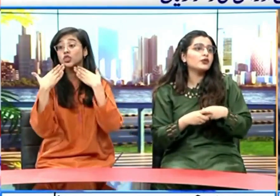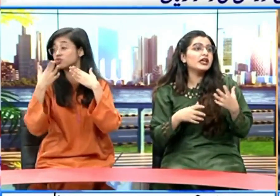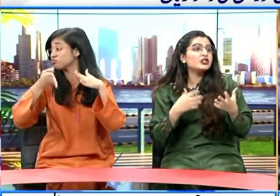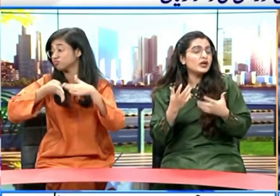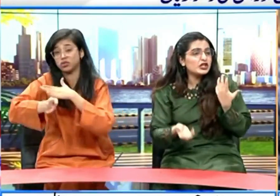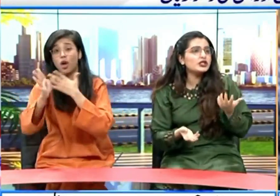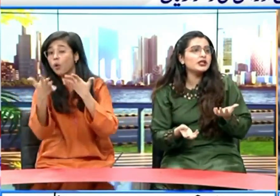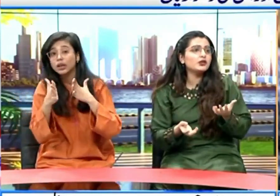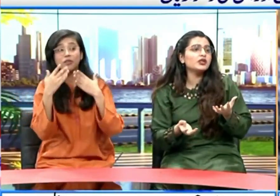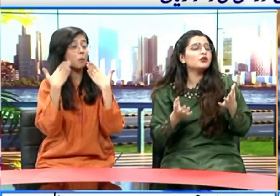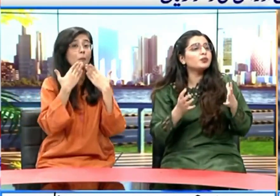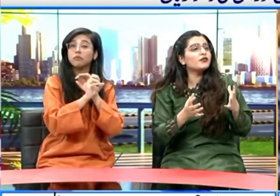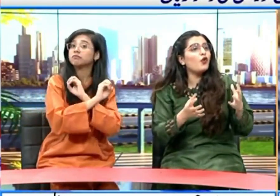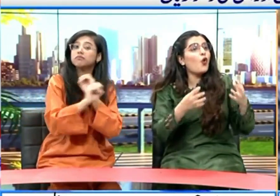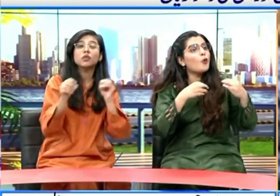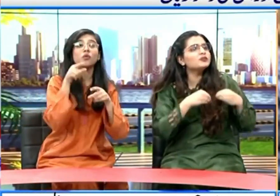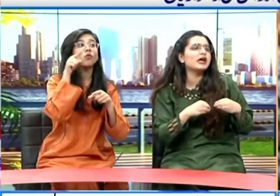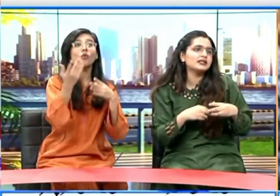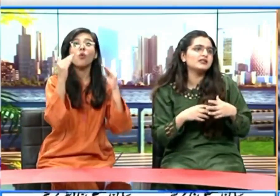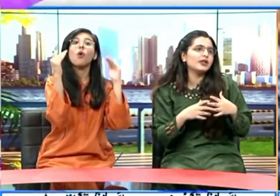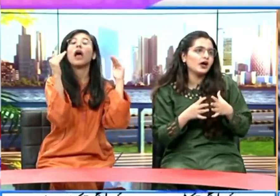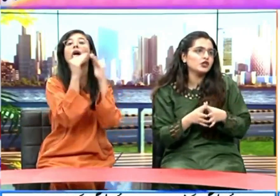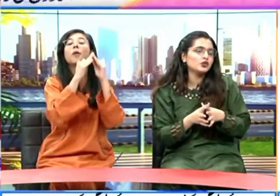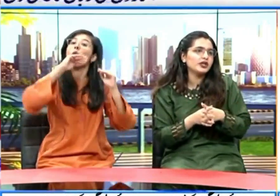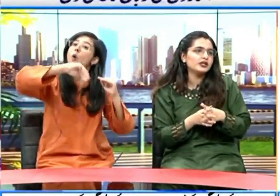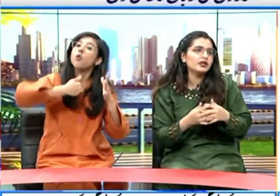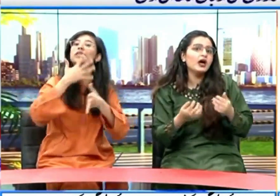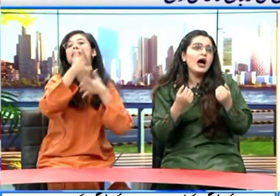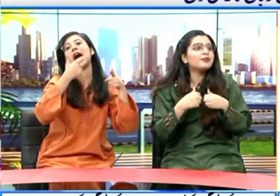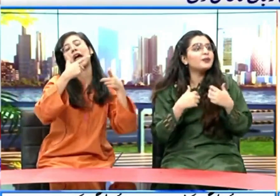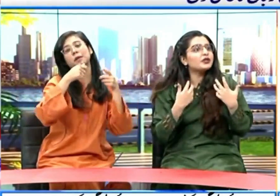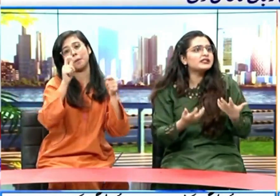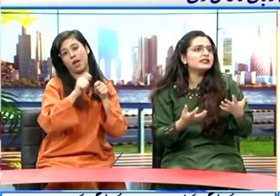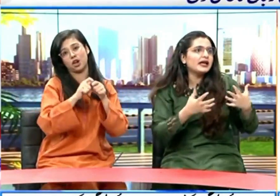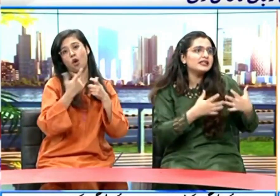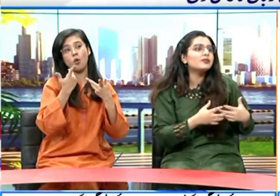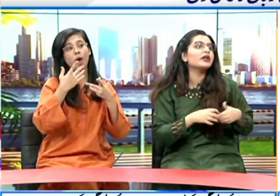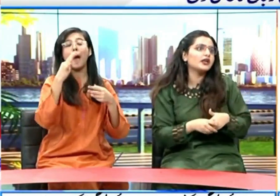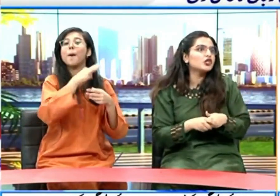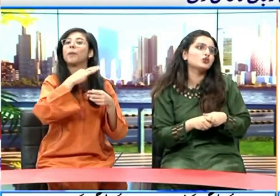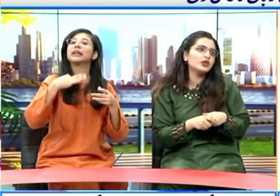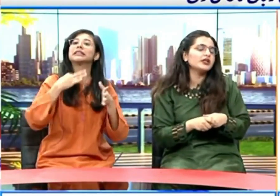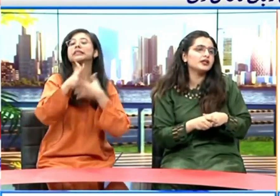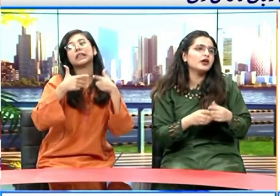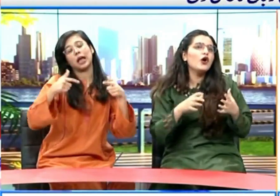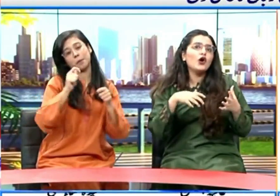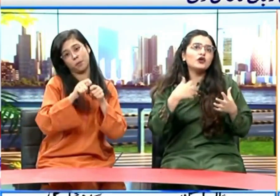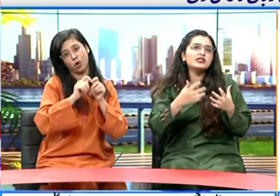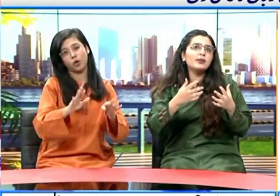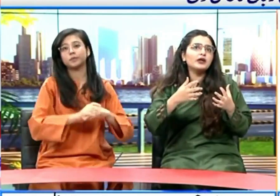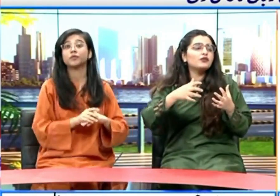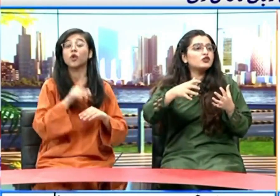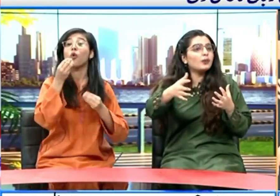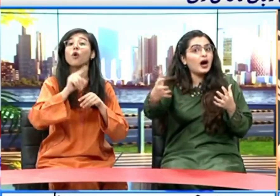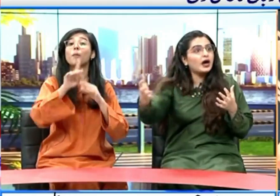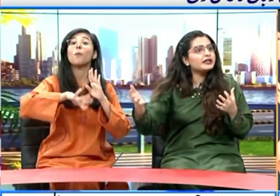یا ان کی ایجوکیشن نہیں ہو رہی ہے تو پھر وہ ہوم سائنس بنانا شروع کر دیتے ہیں, اپنے پرسنل سائنس بنانا شروع کر دیتے ہیں, اور اس کے